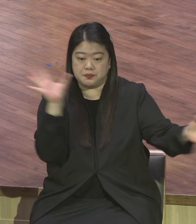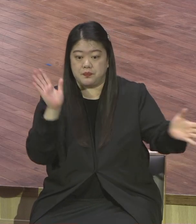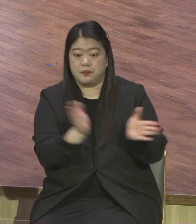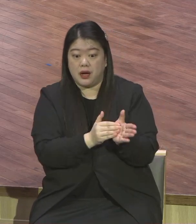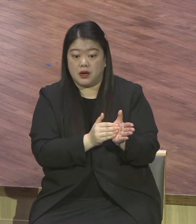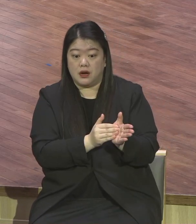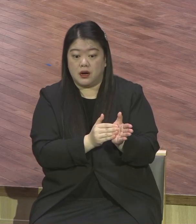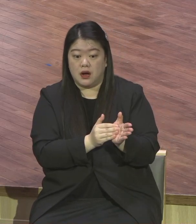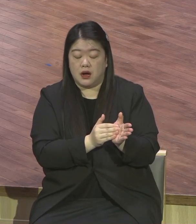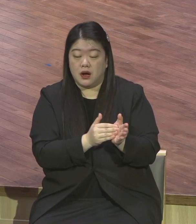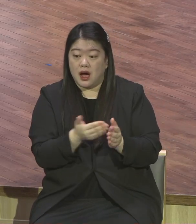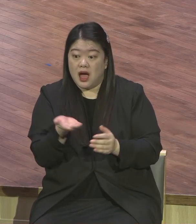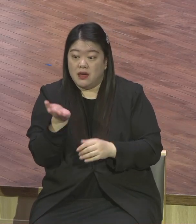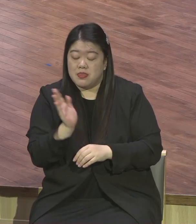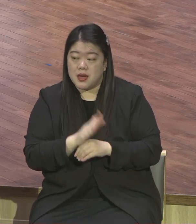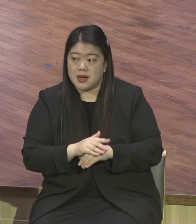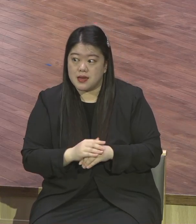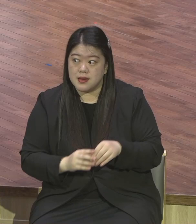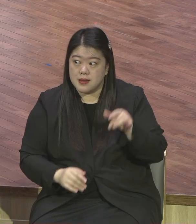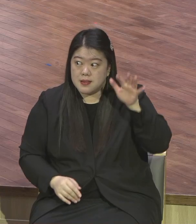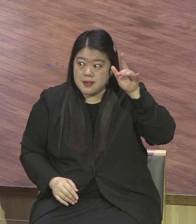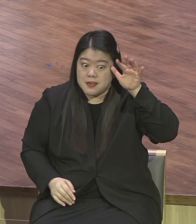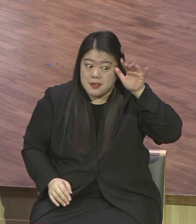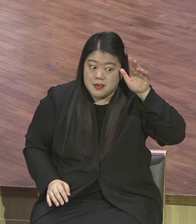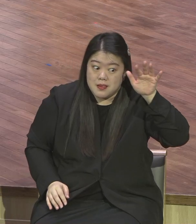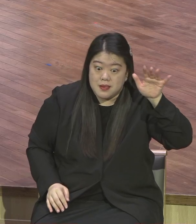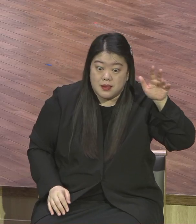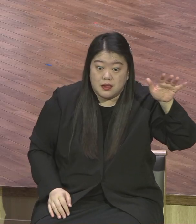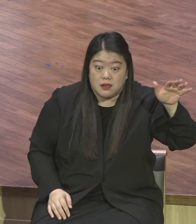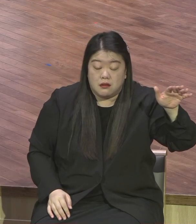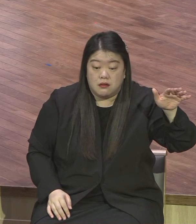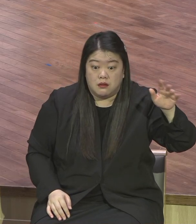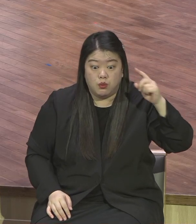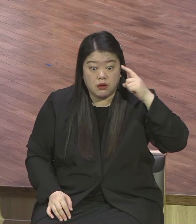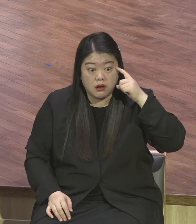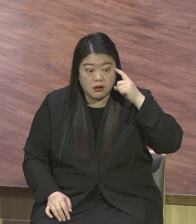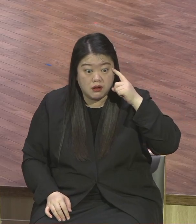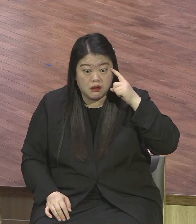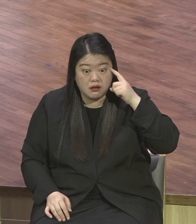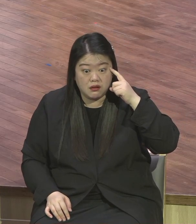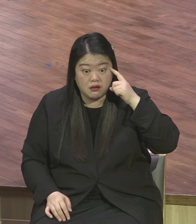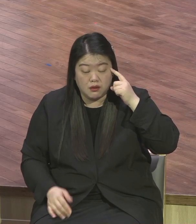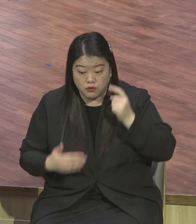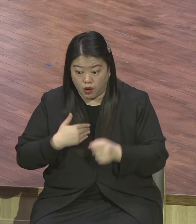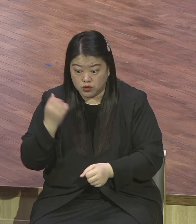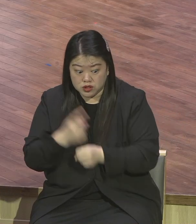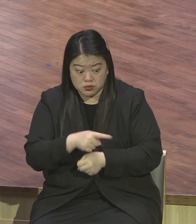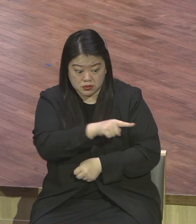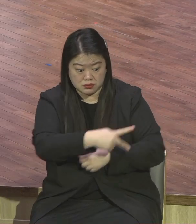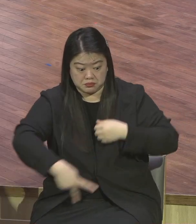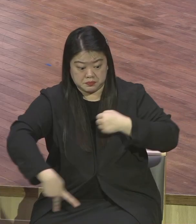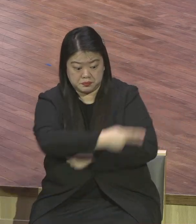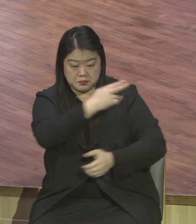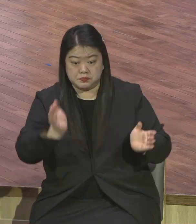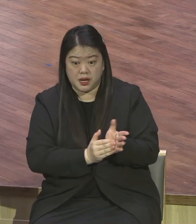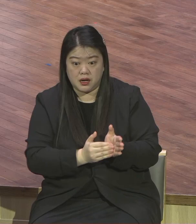살던 그 불신자 때 상태 그 버릇처럼 그렇게 계속 개념을 가지고 교회도 다니며 그러고 있어요.